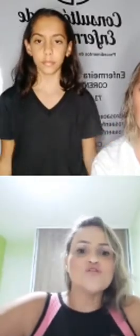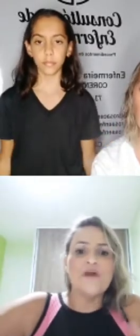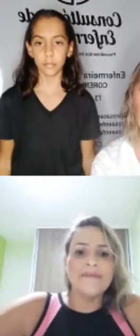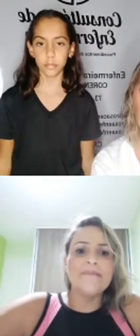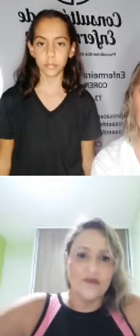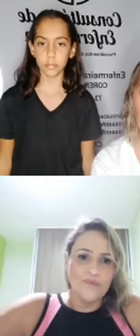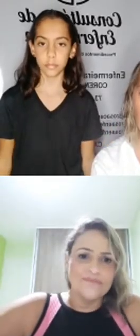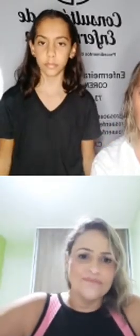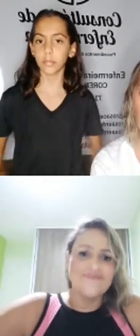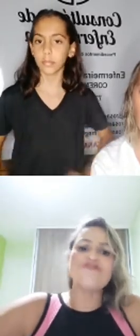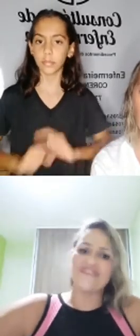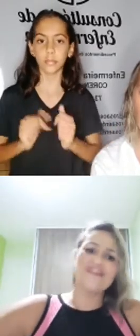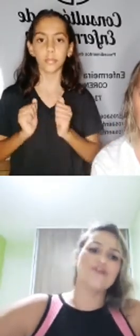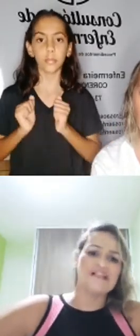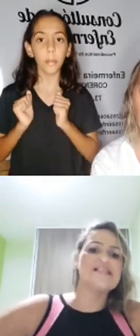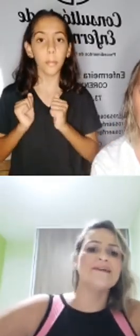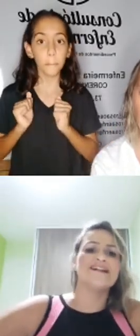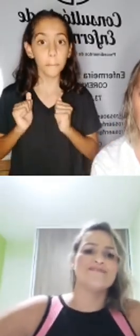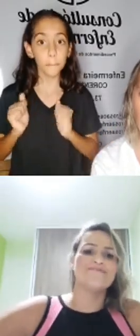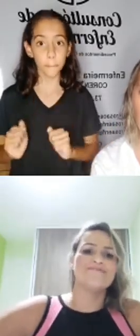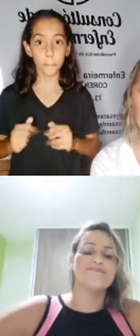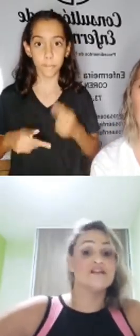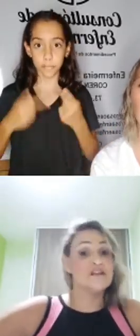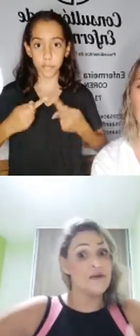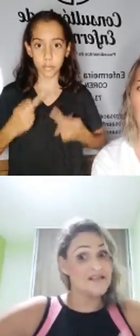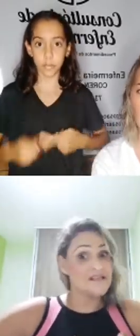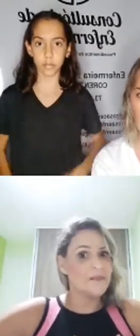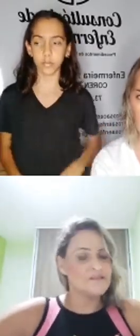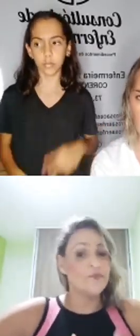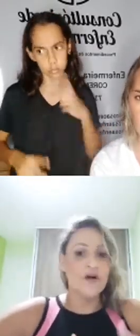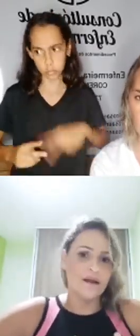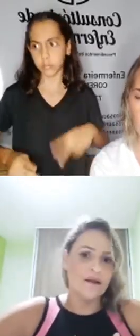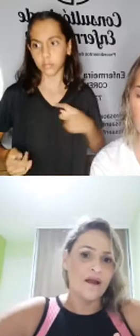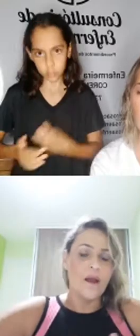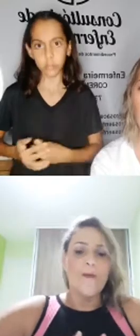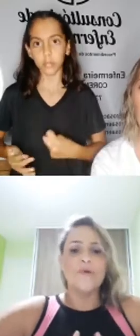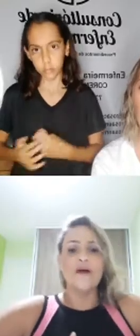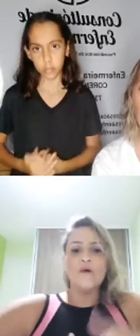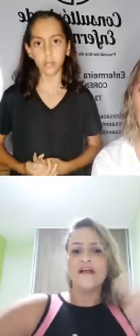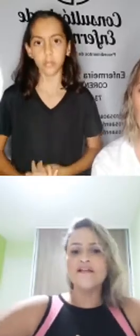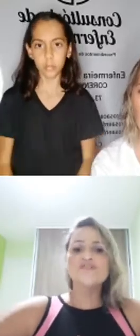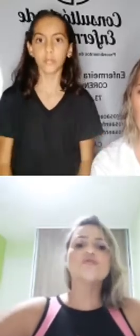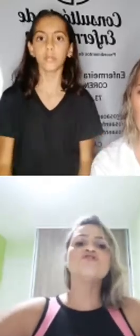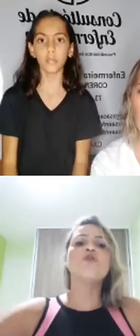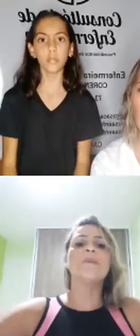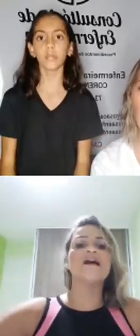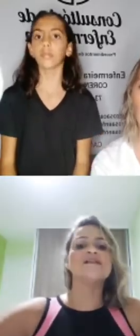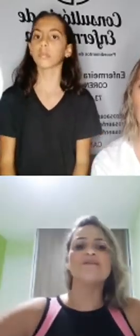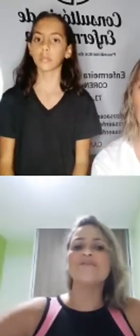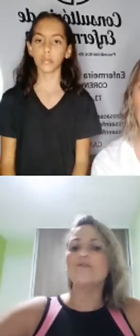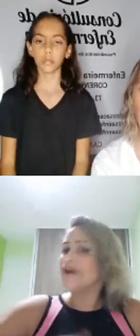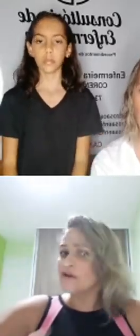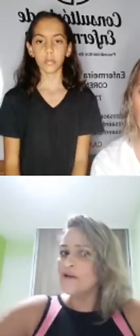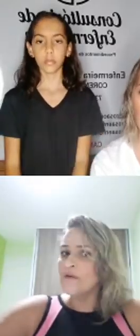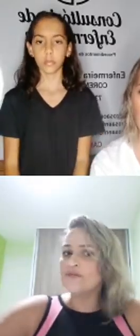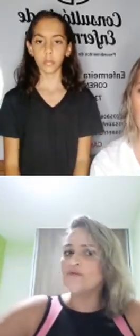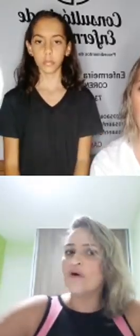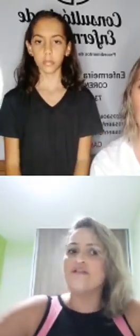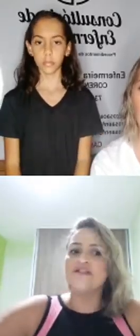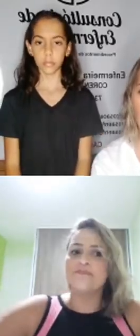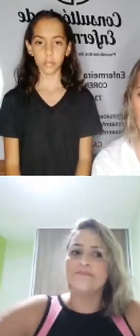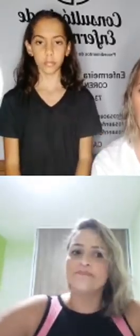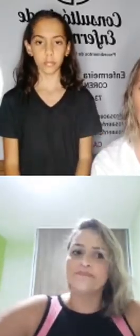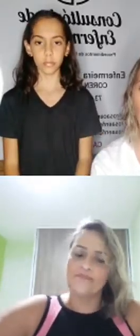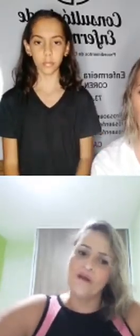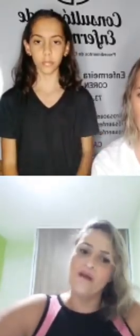que eu não posso abrir mão de ver toda semana. Então, por quê? porque o risco de complicação é muito maior do que o risco do